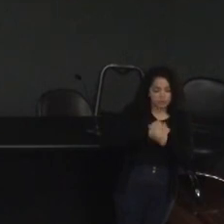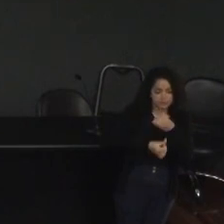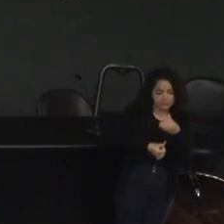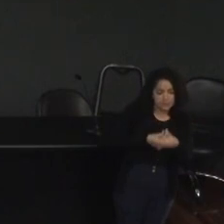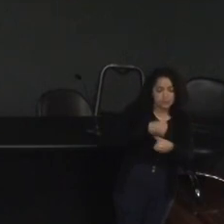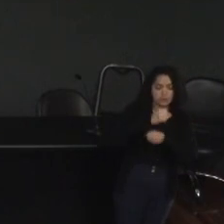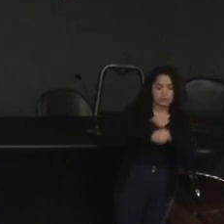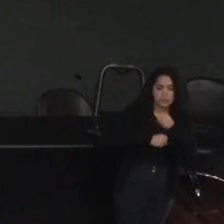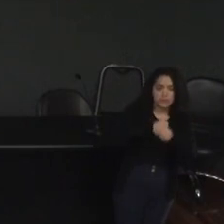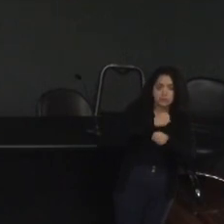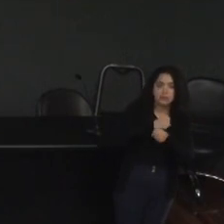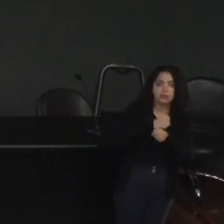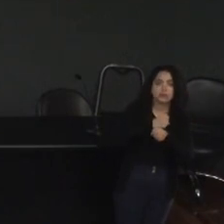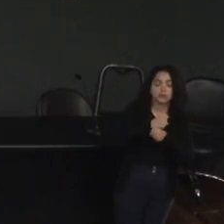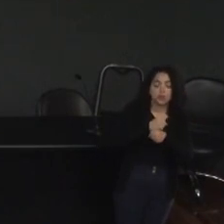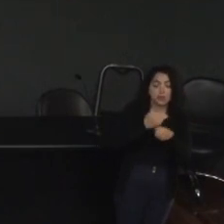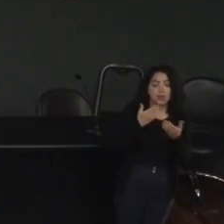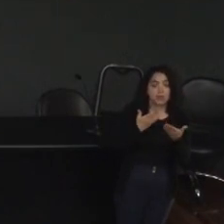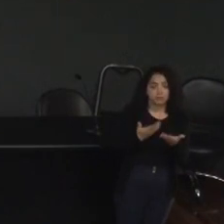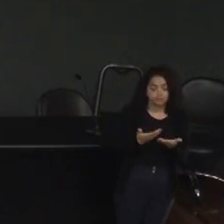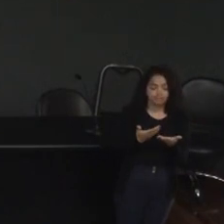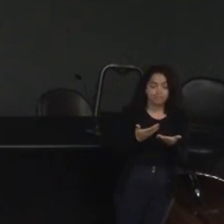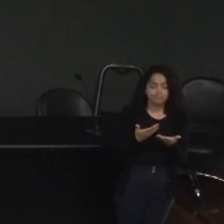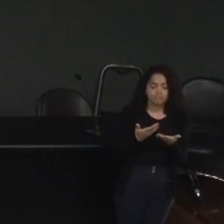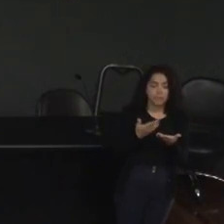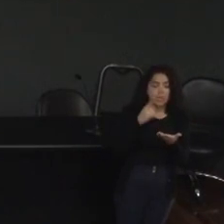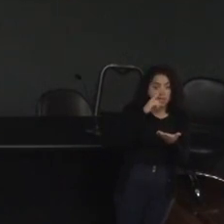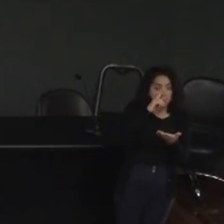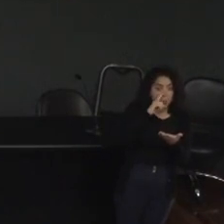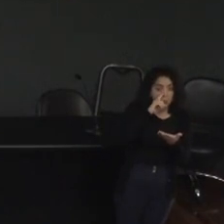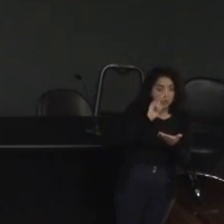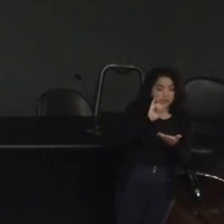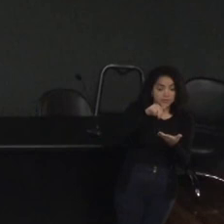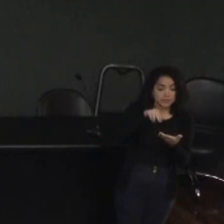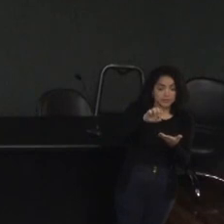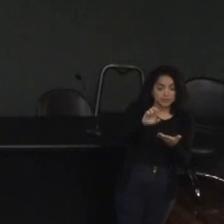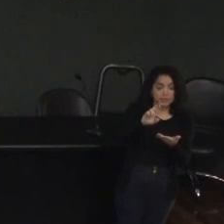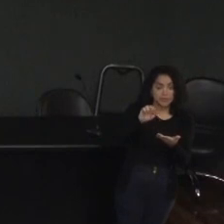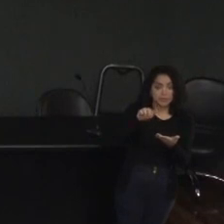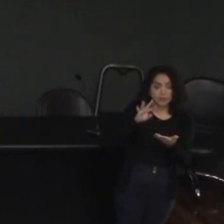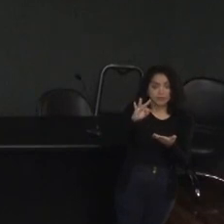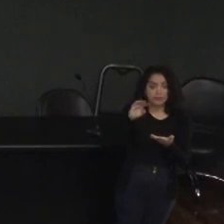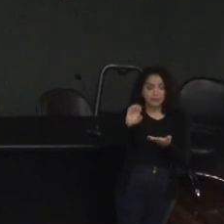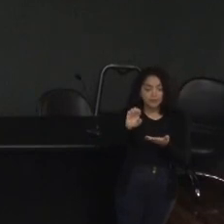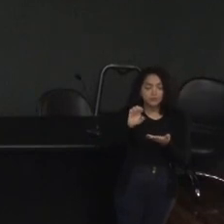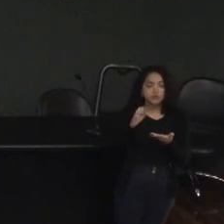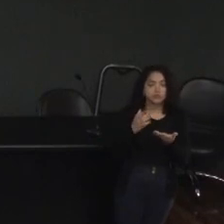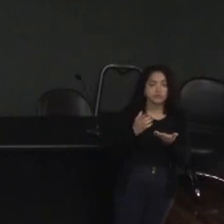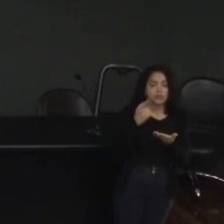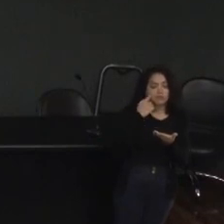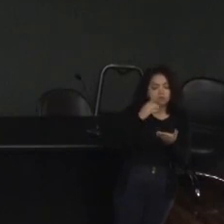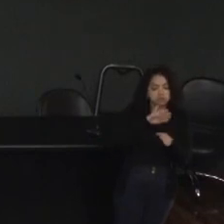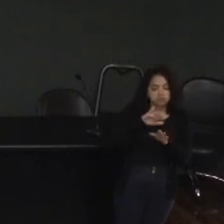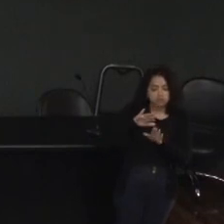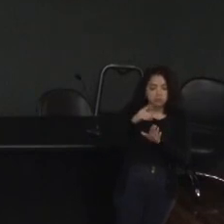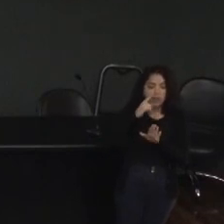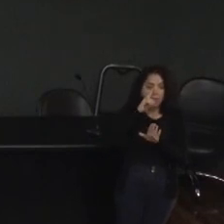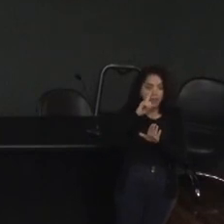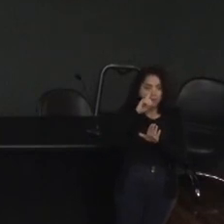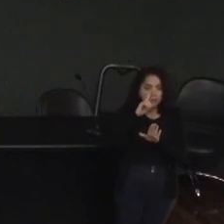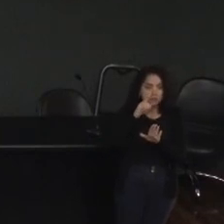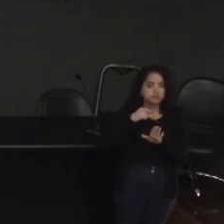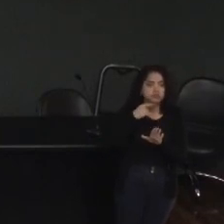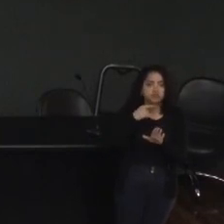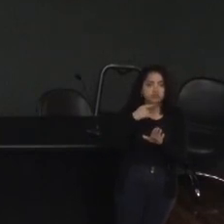de ano em ano e aí você tem o risco inerente e o risco residual veja nesse risco aqui ó que a gente não sabe qual é né mas